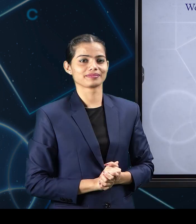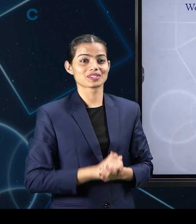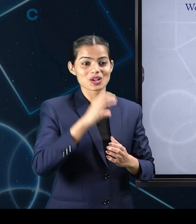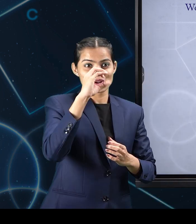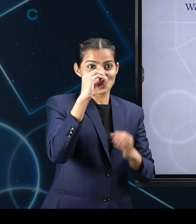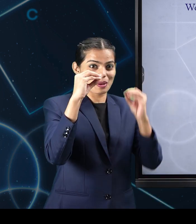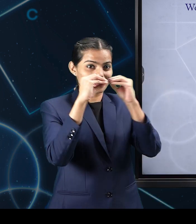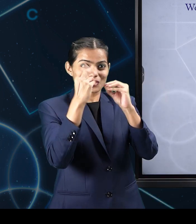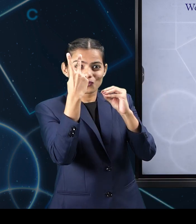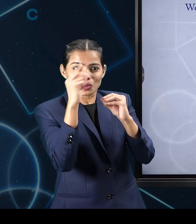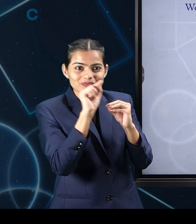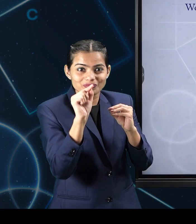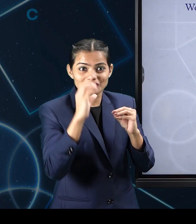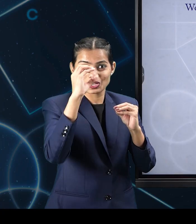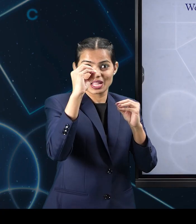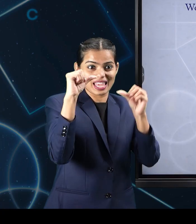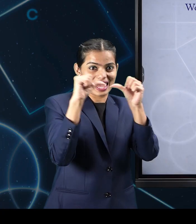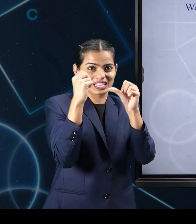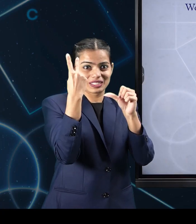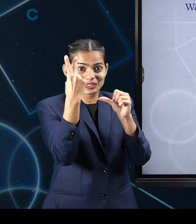OB2 equals OA2, AB2.